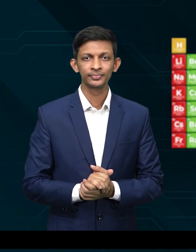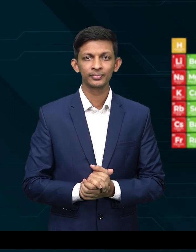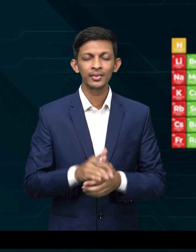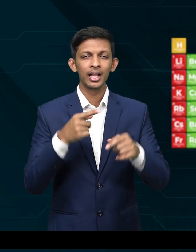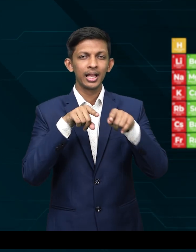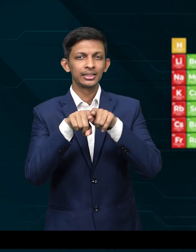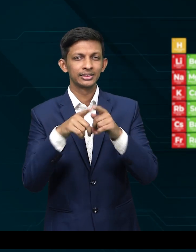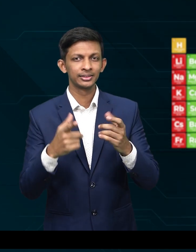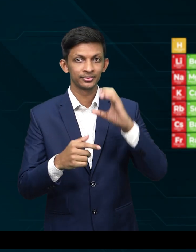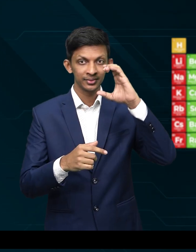उदाहरणार्थ सी,